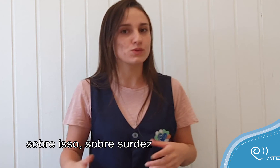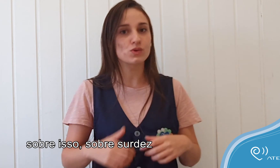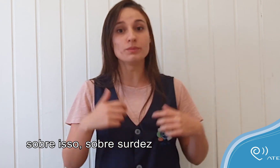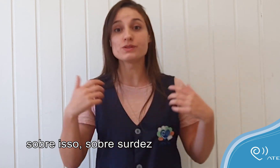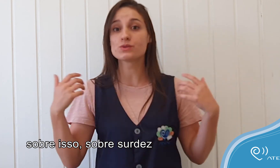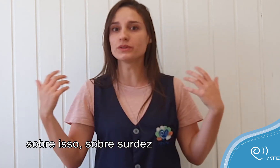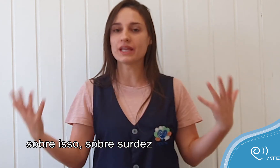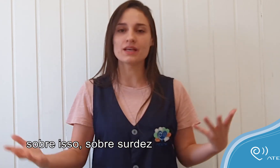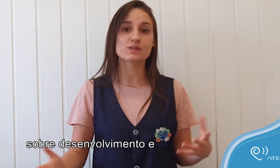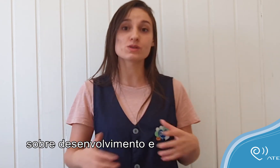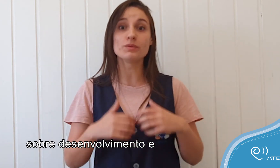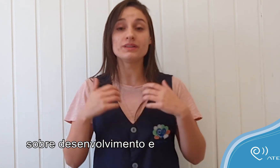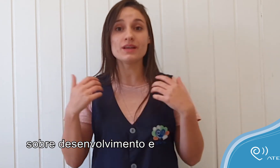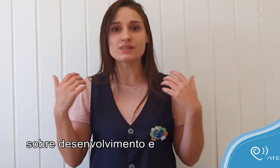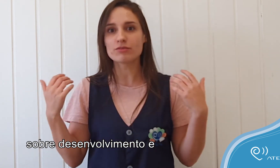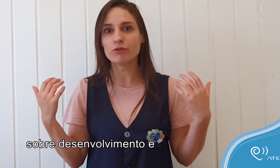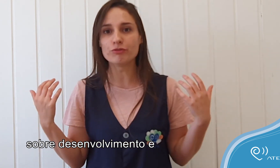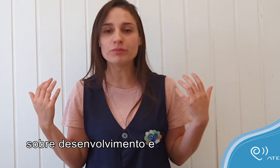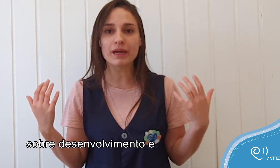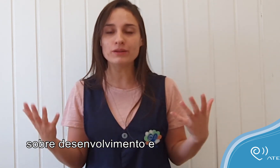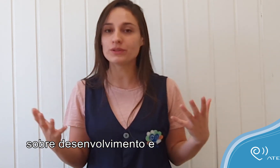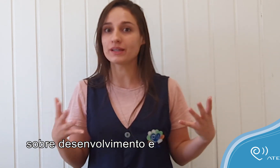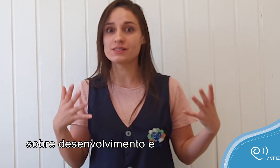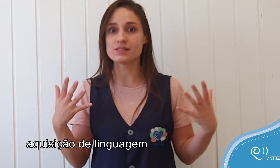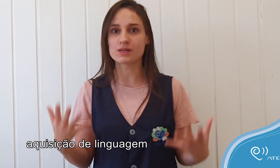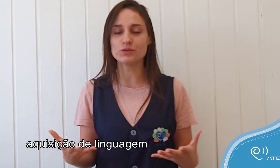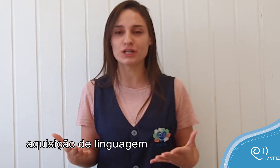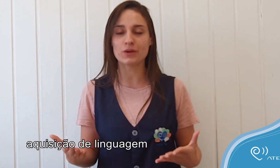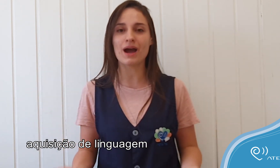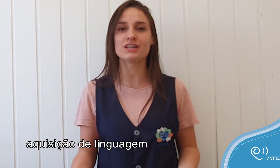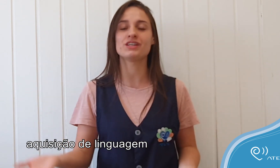sobre surdez, sobre desenvolvimento e aquisição de linguagem,